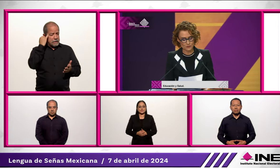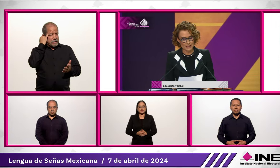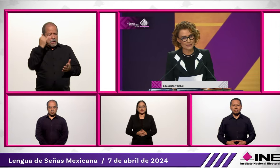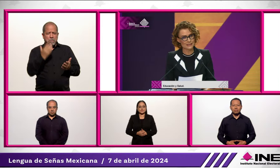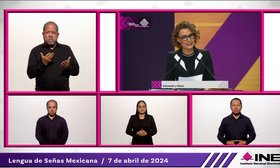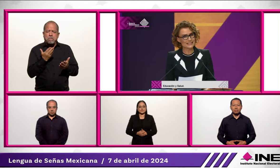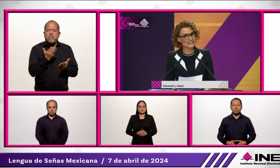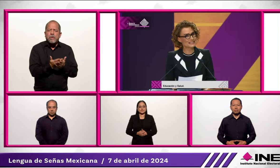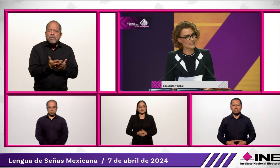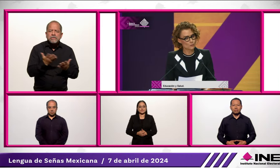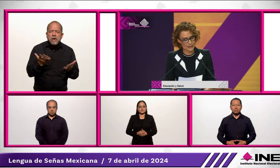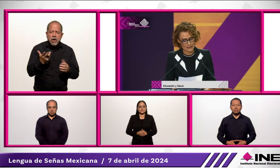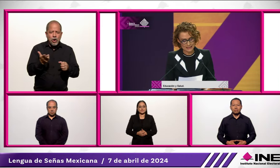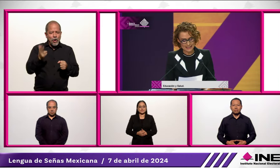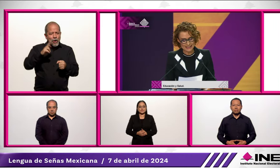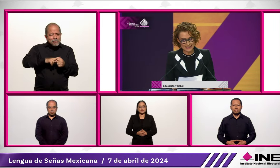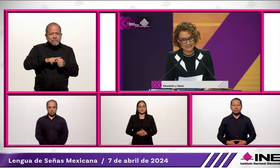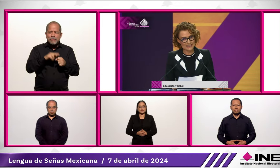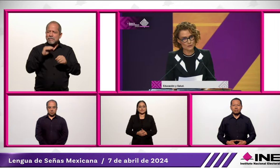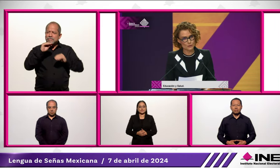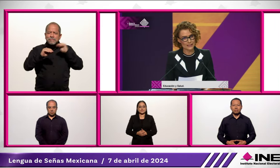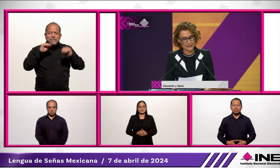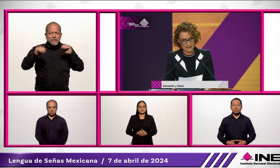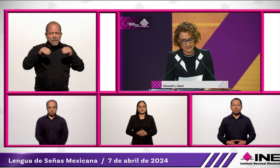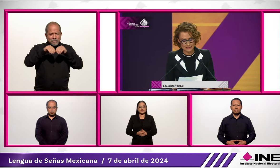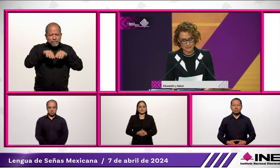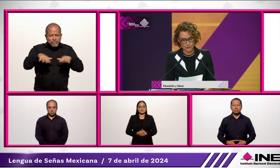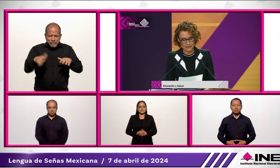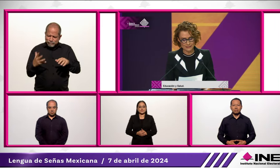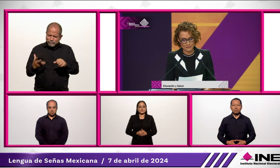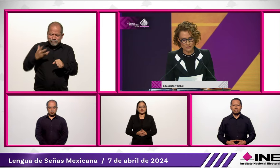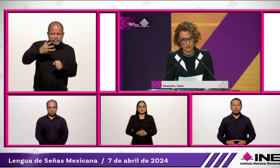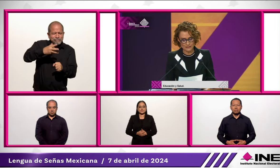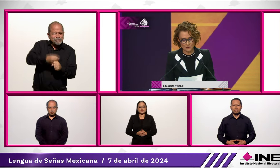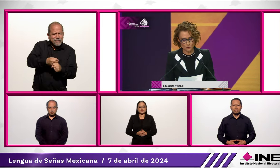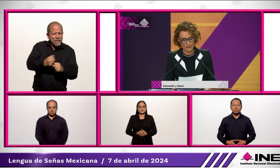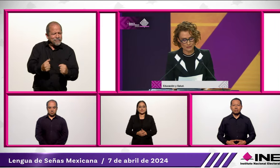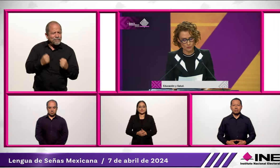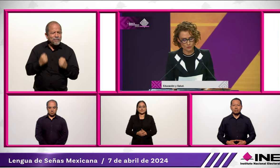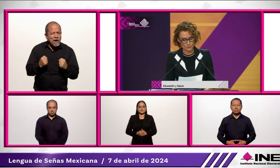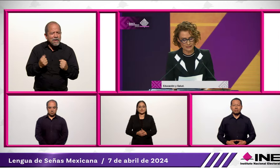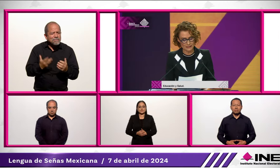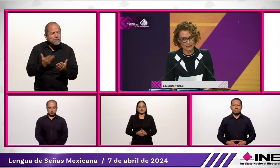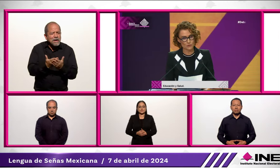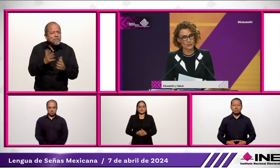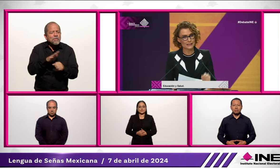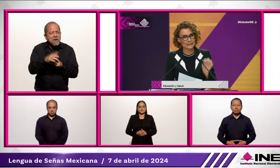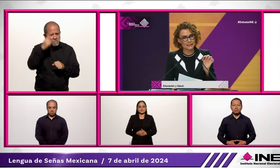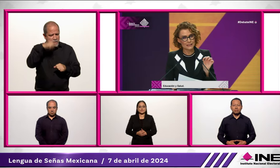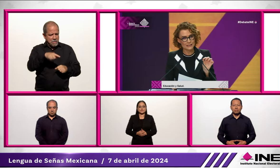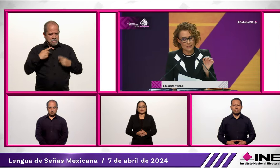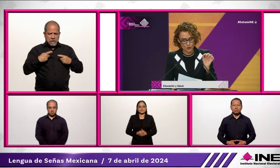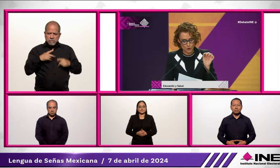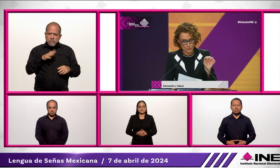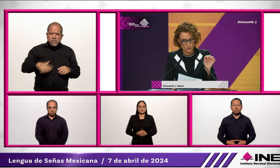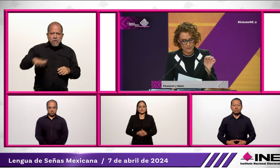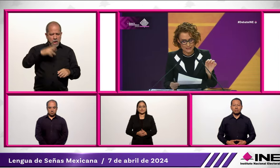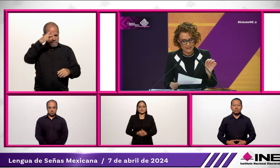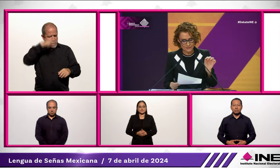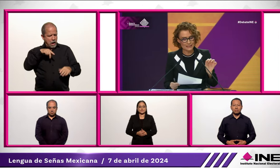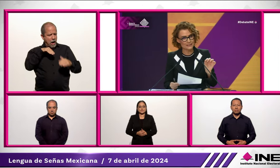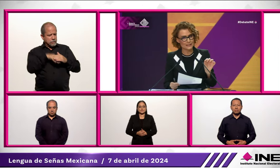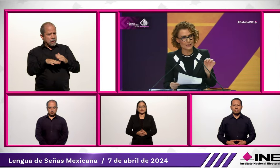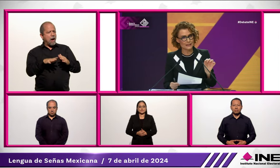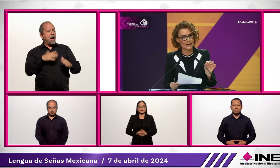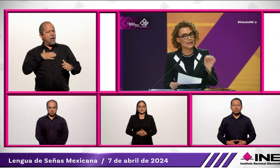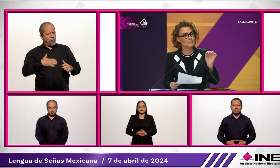salud nacional y asegurar el acceso equitativo a servicios de salud para todos los mexicanos, y cómo